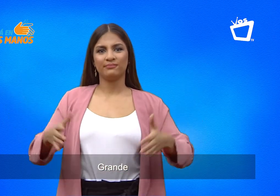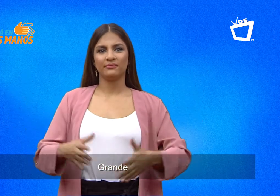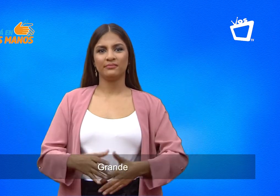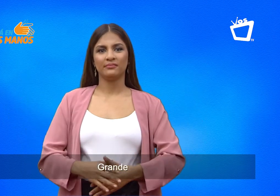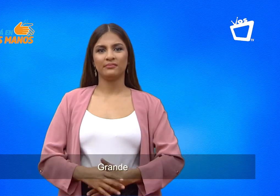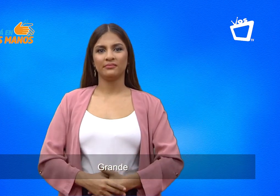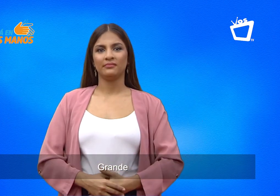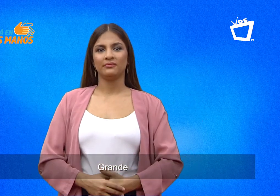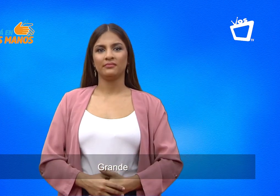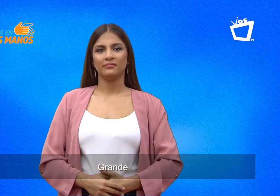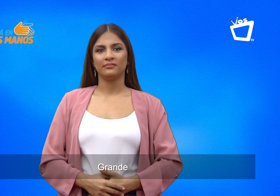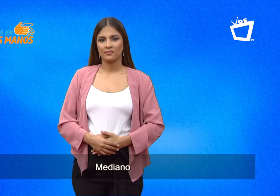Grande.